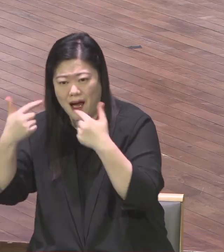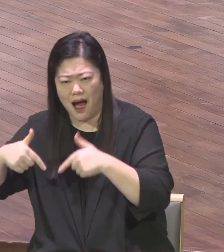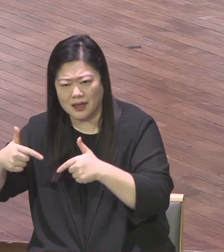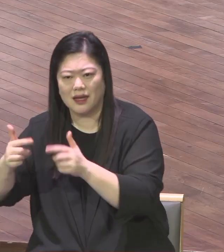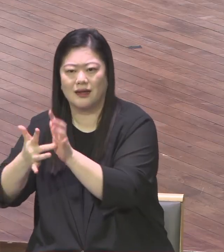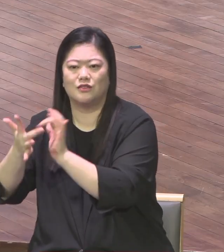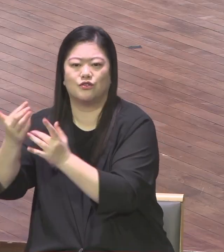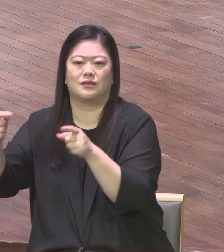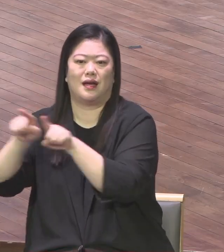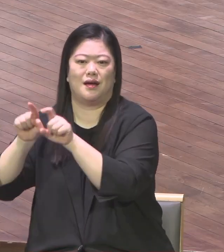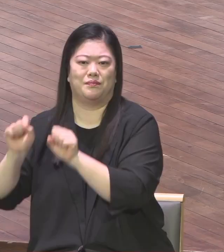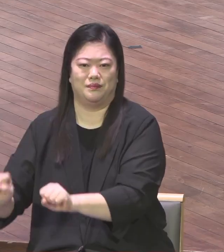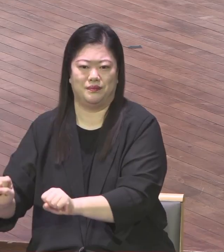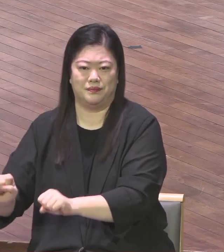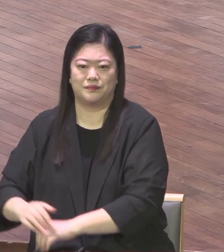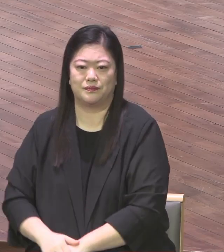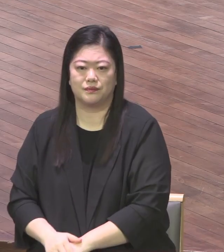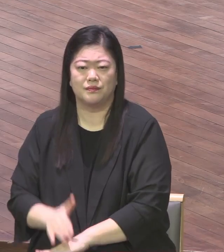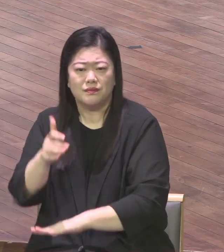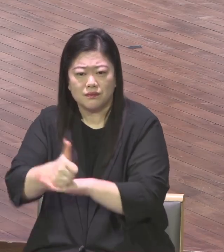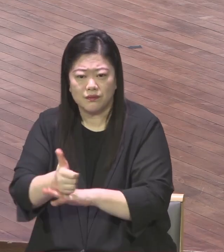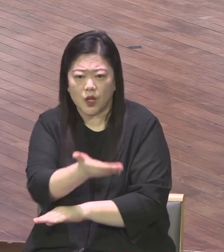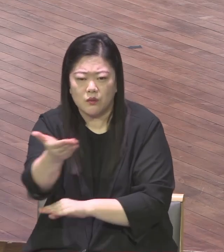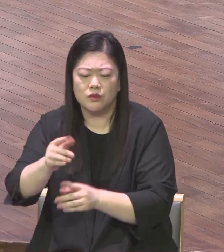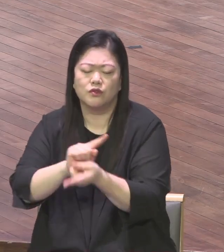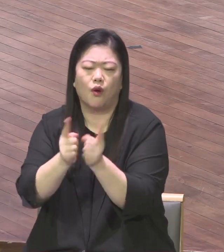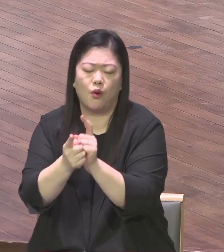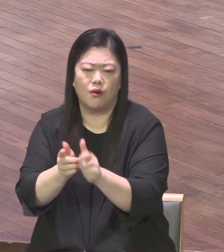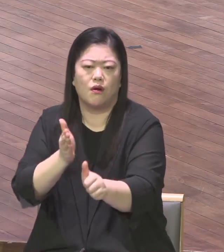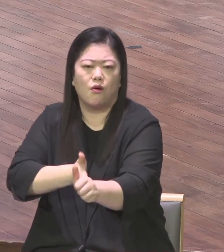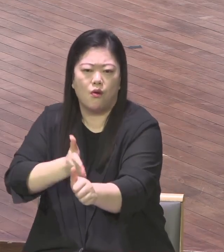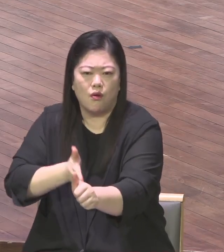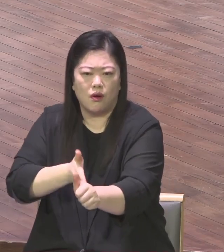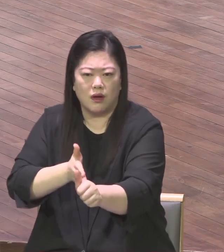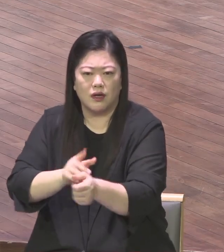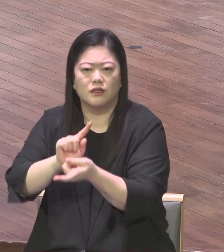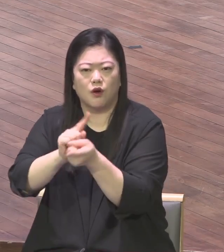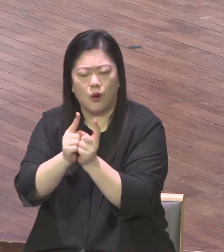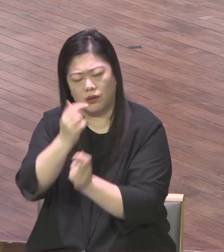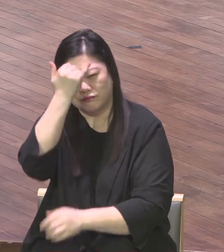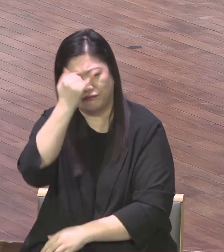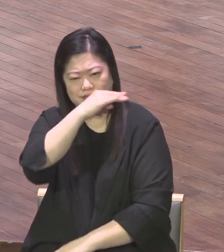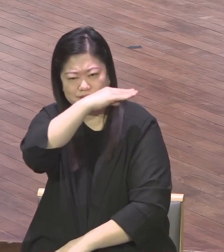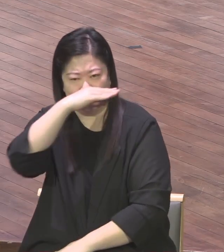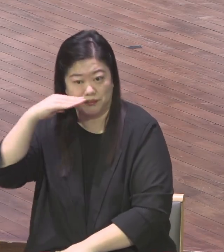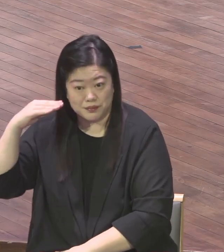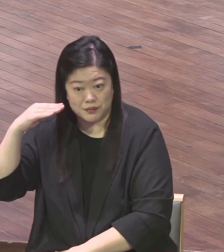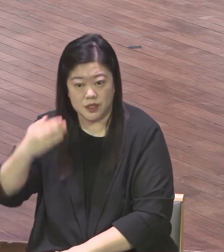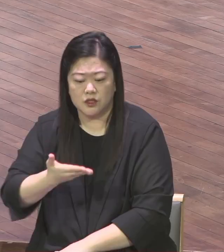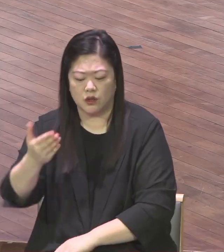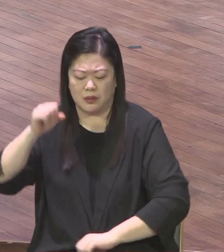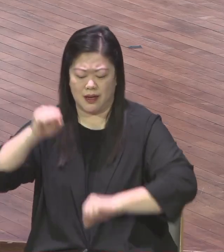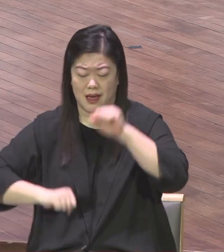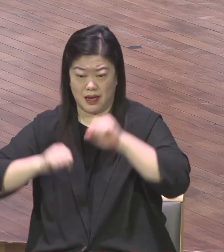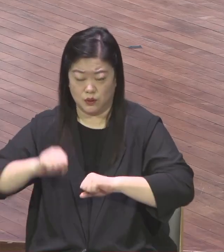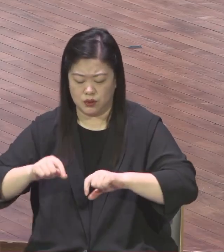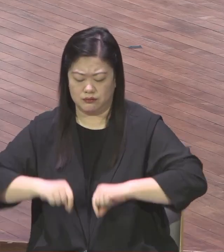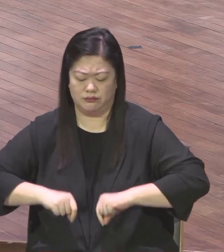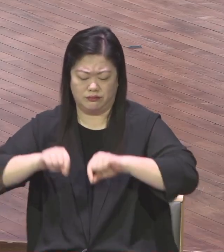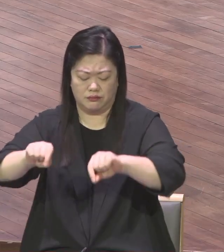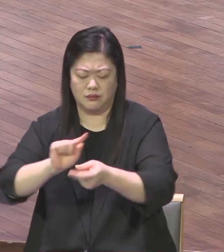살게 하려 하셨느니라. 그러므로 피차 권면하고 서로 덕을 세우기를 너희가 하는 것 같이